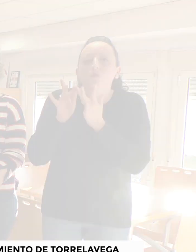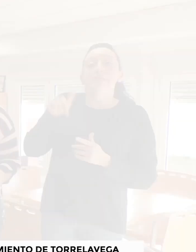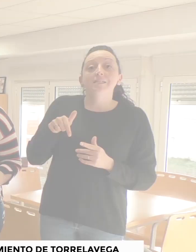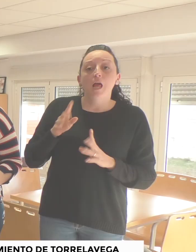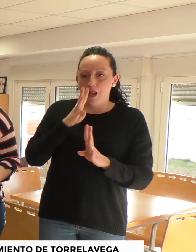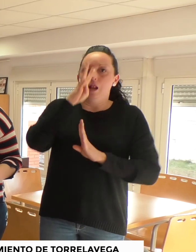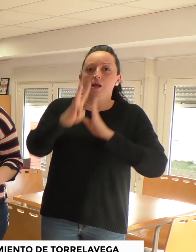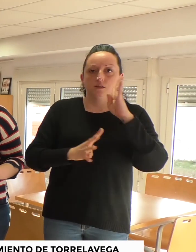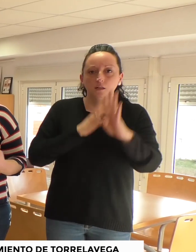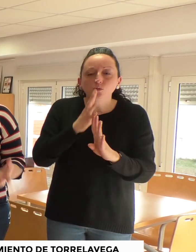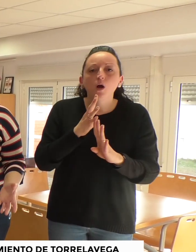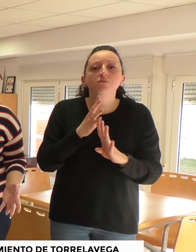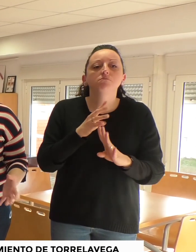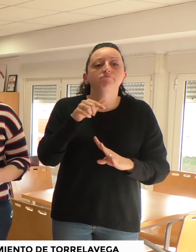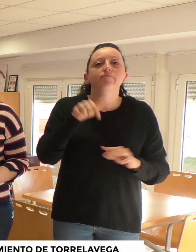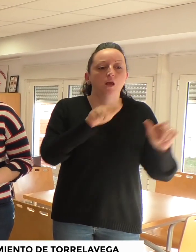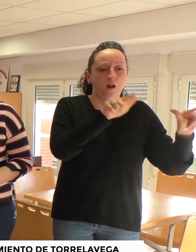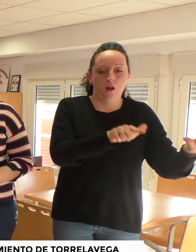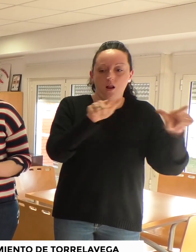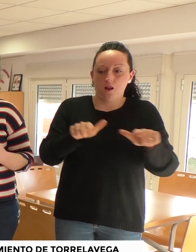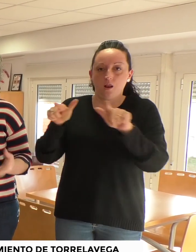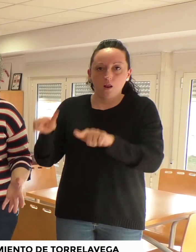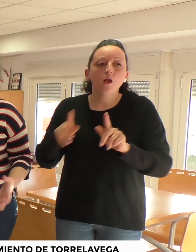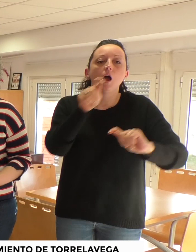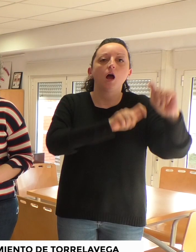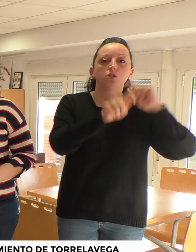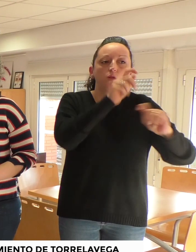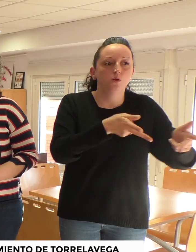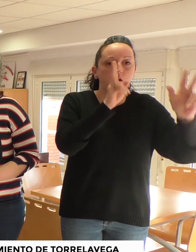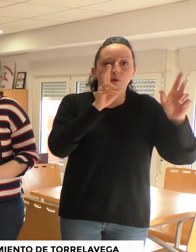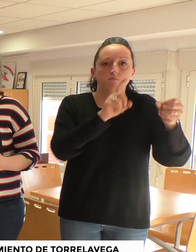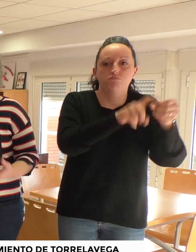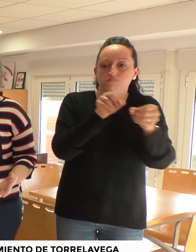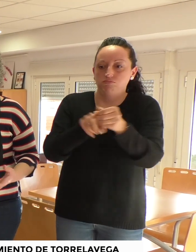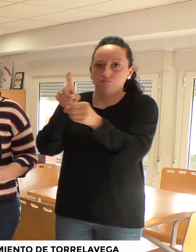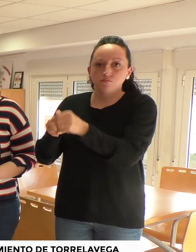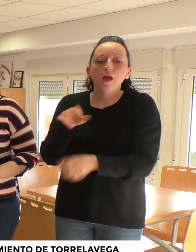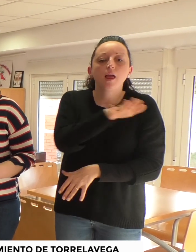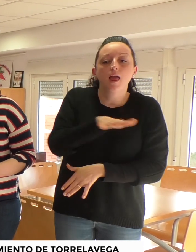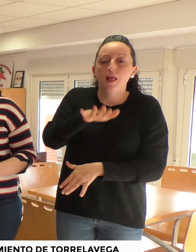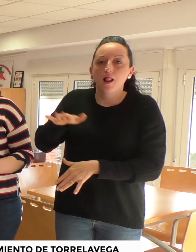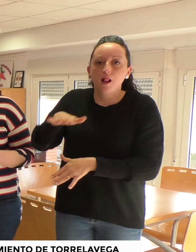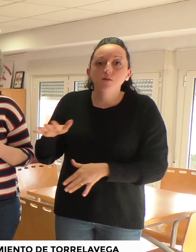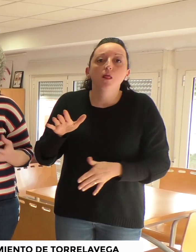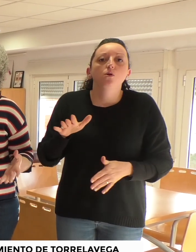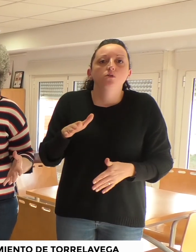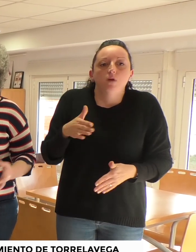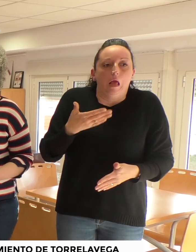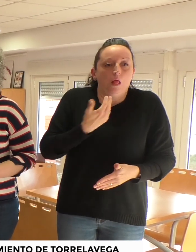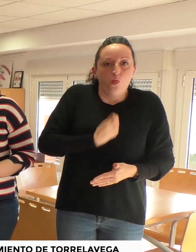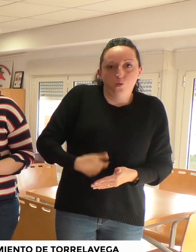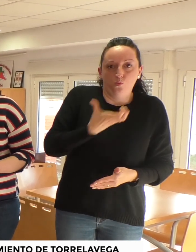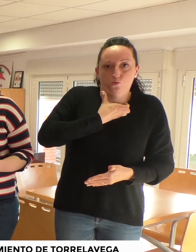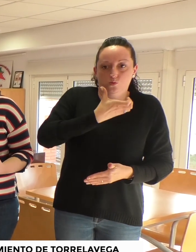hacerlo. Hemos puesto a disposición de las asociaciones los espacios que han quedado